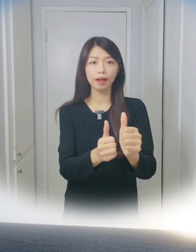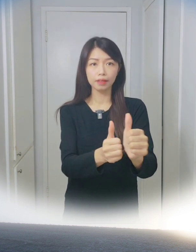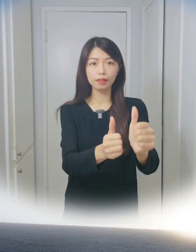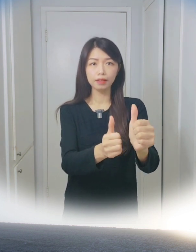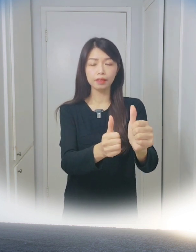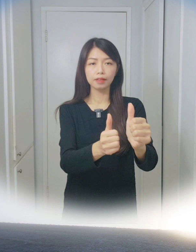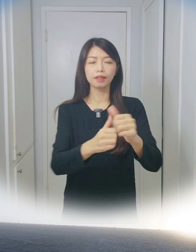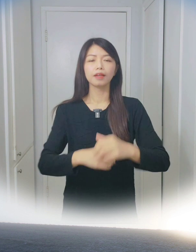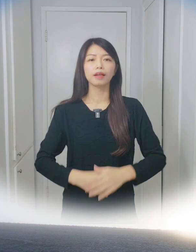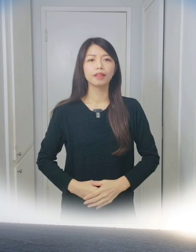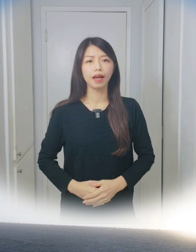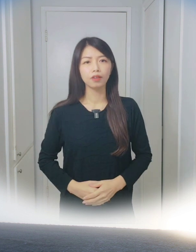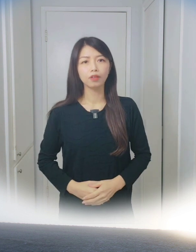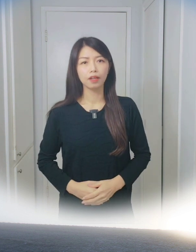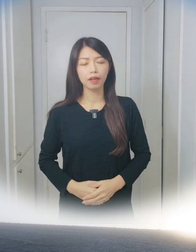따라가는